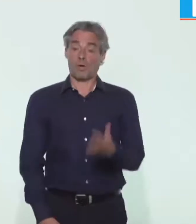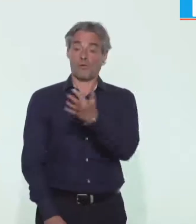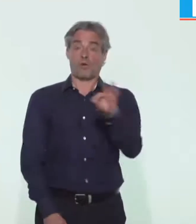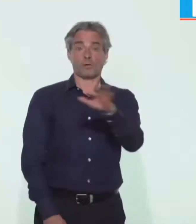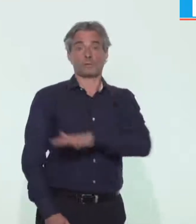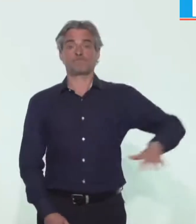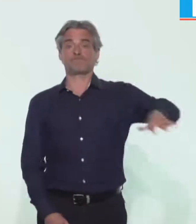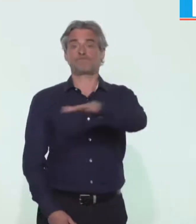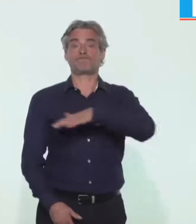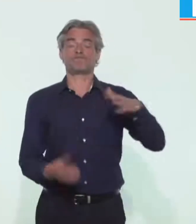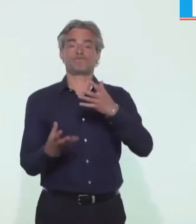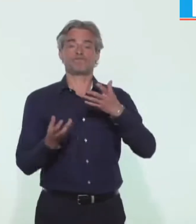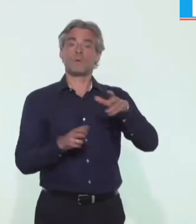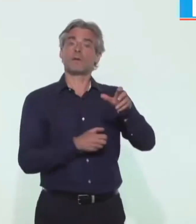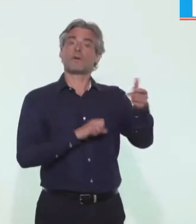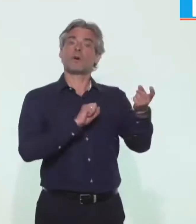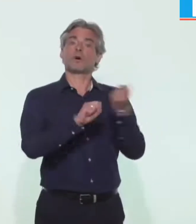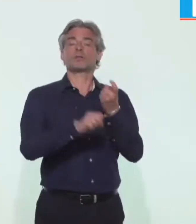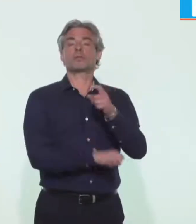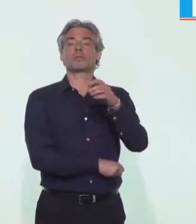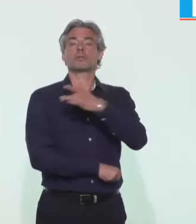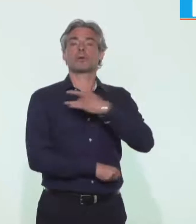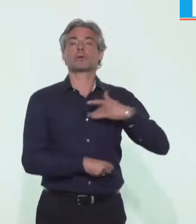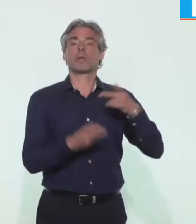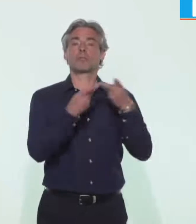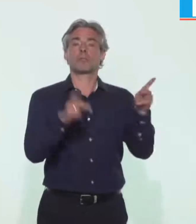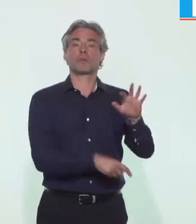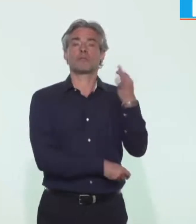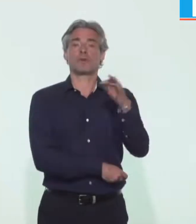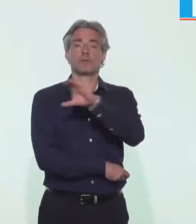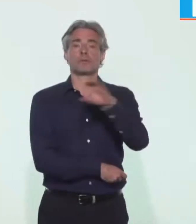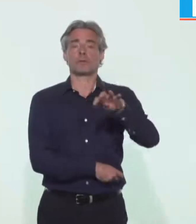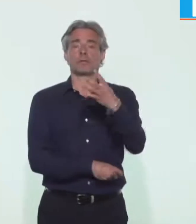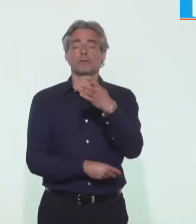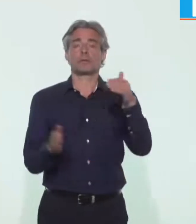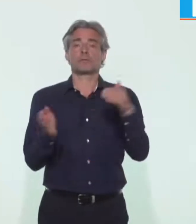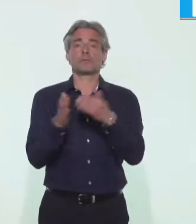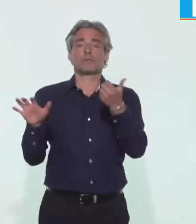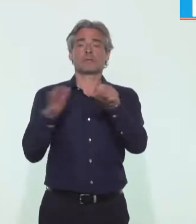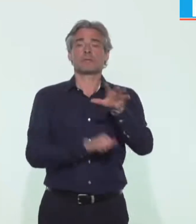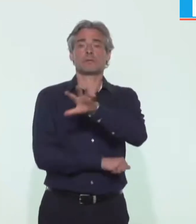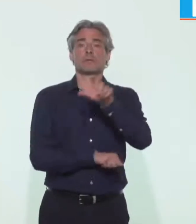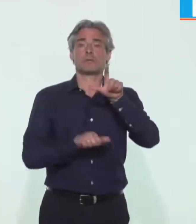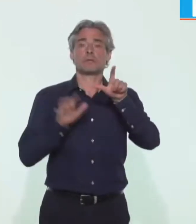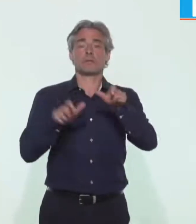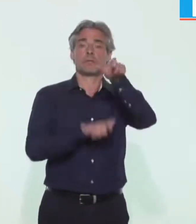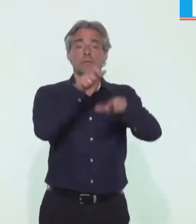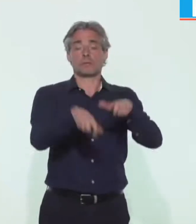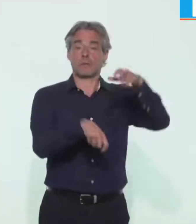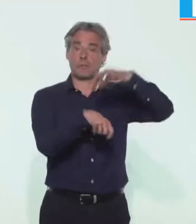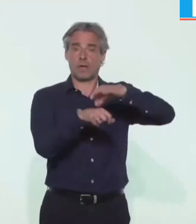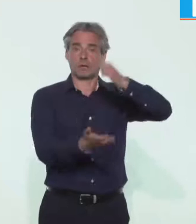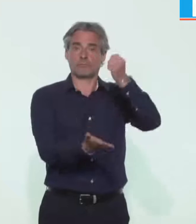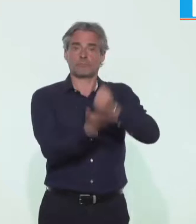En France, selon les estimations de Santé publique France, 114 657 cas seraient